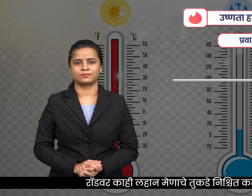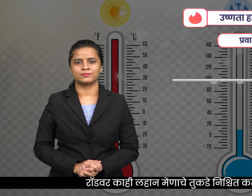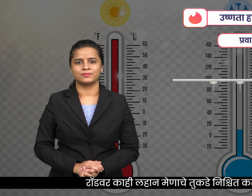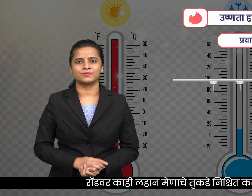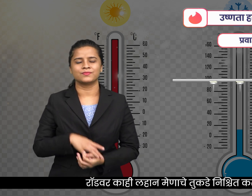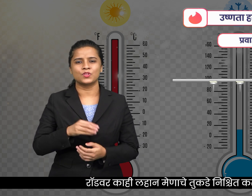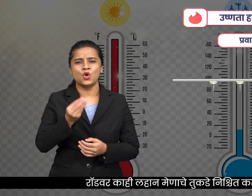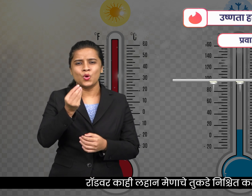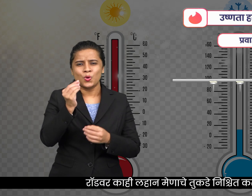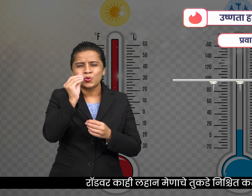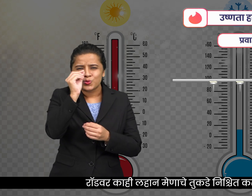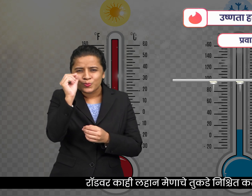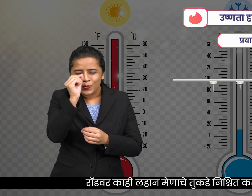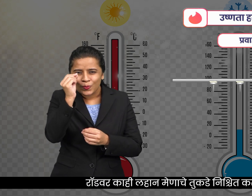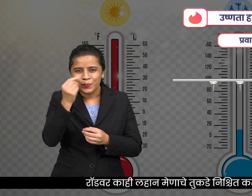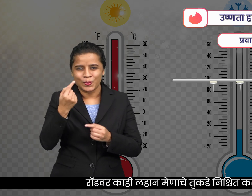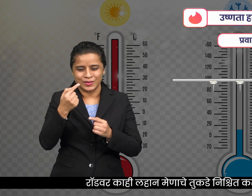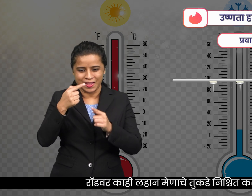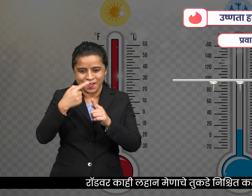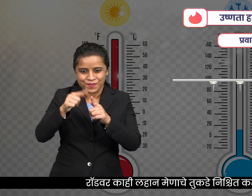रॉडवर काही लहान मोलांचे तुकडे निश्चित करा.